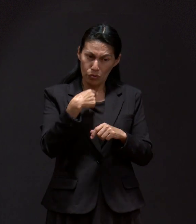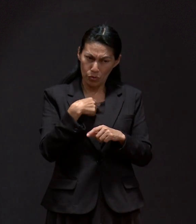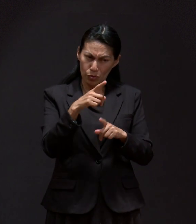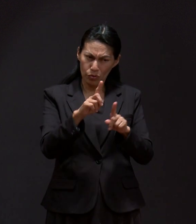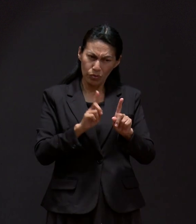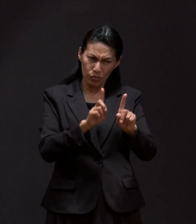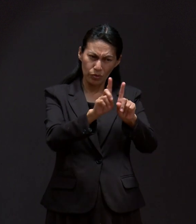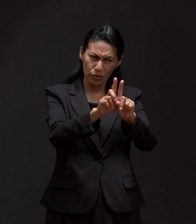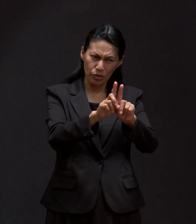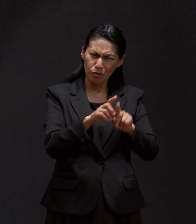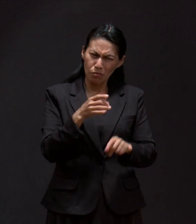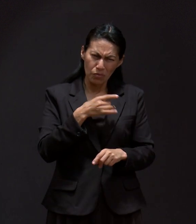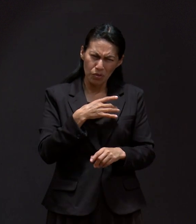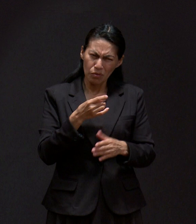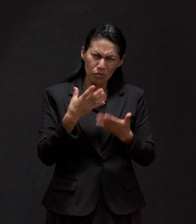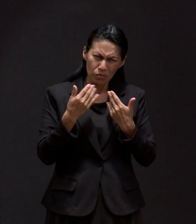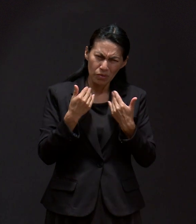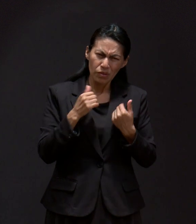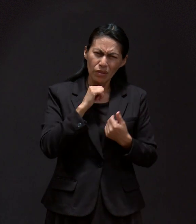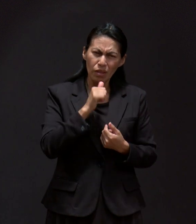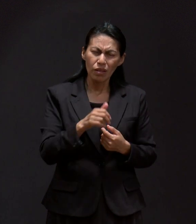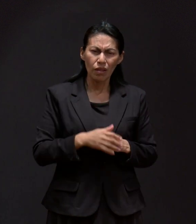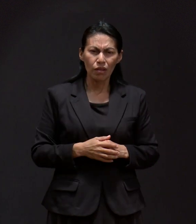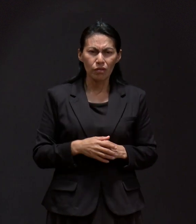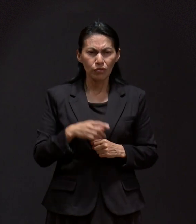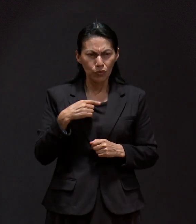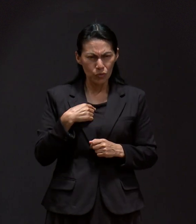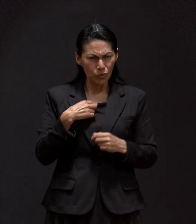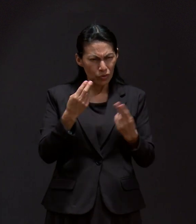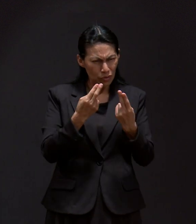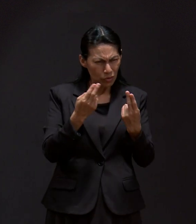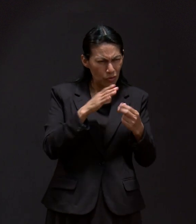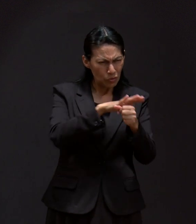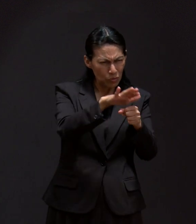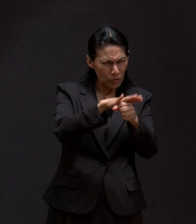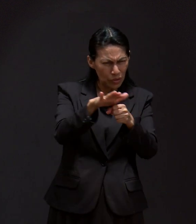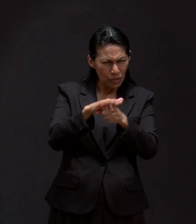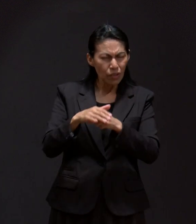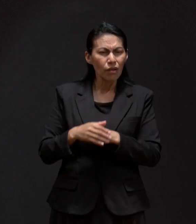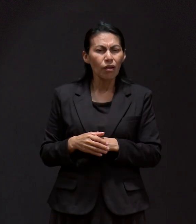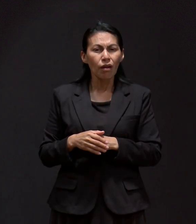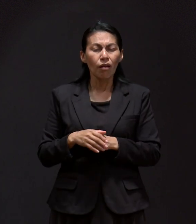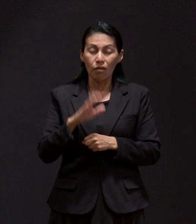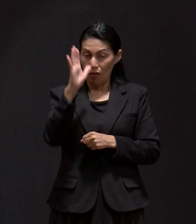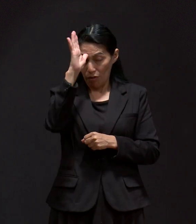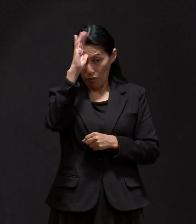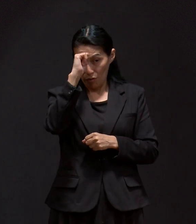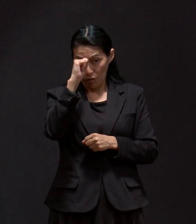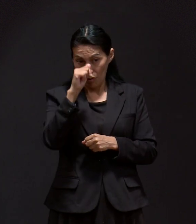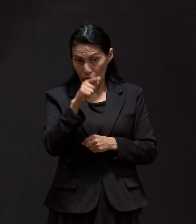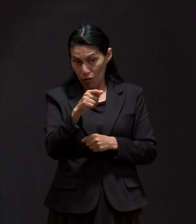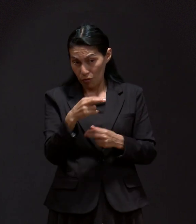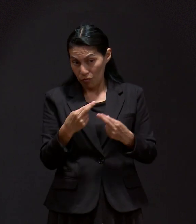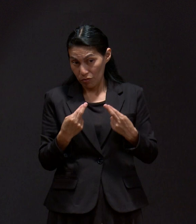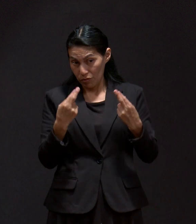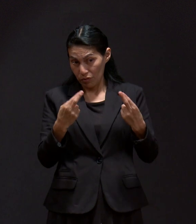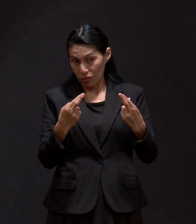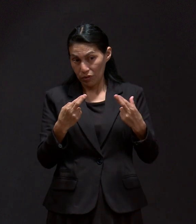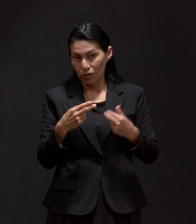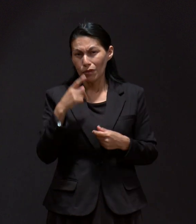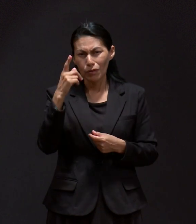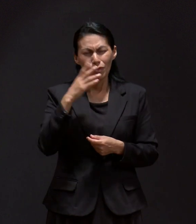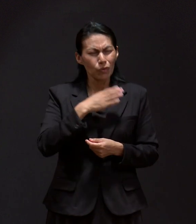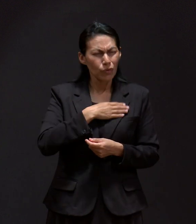diciéndote aquí estoy hija no tengas miedo yo sufriré todo lo que te falta de acuerdo a